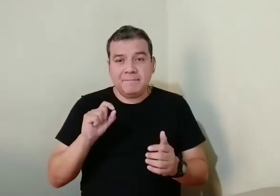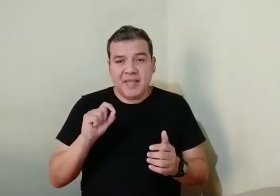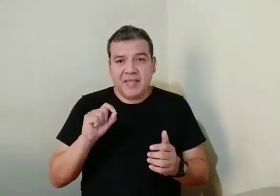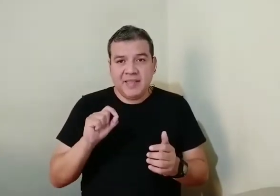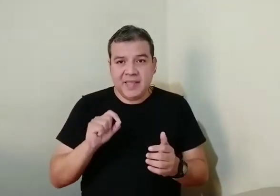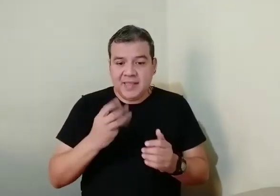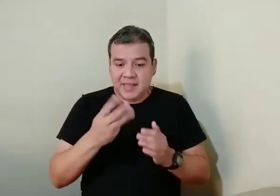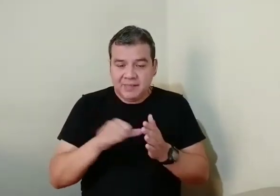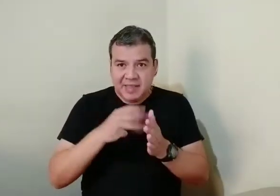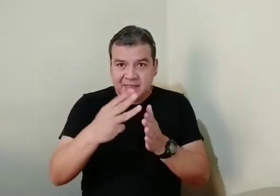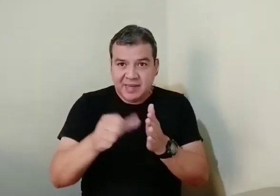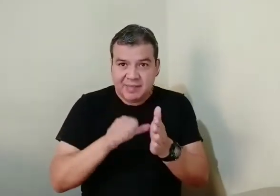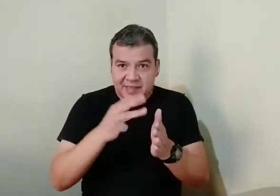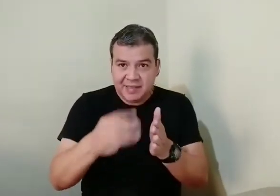2020.